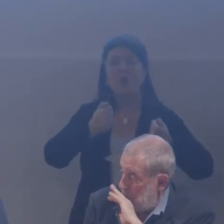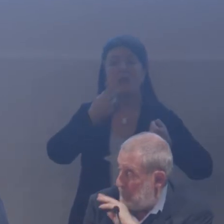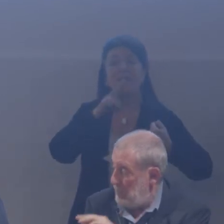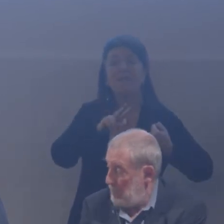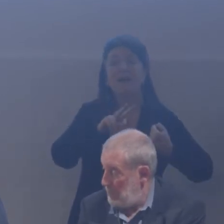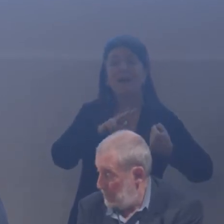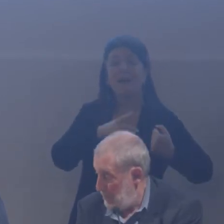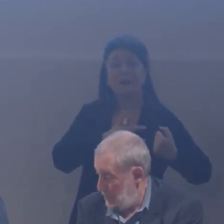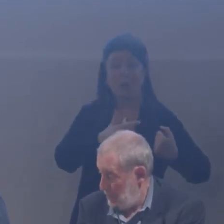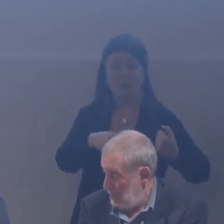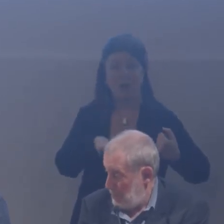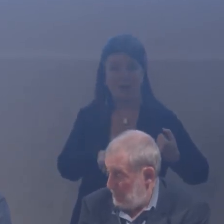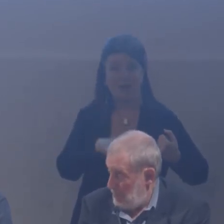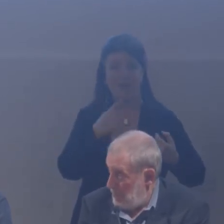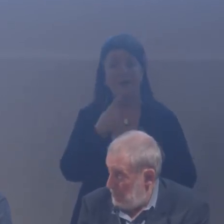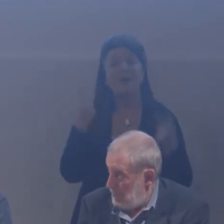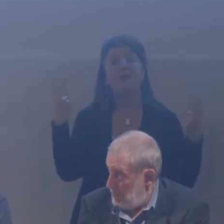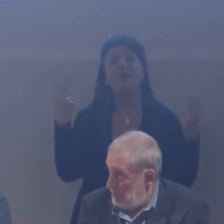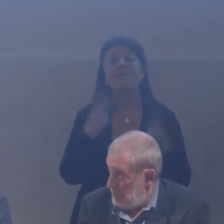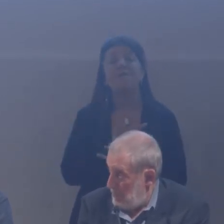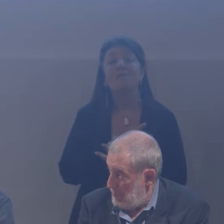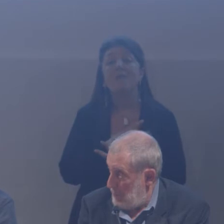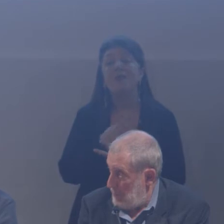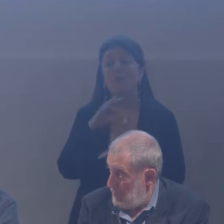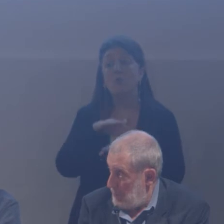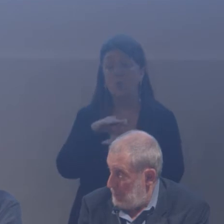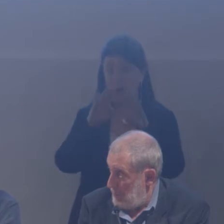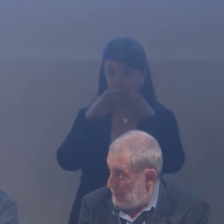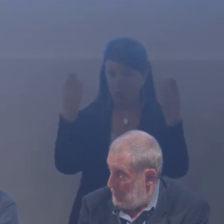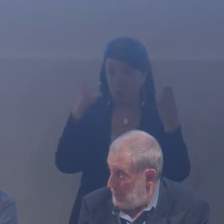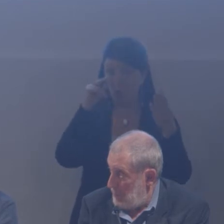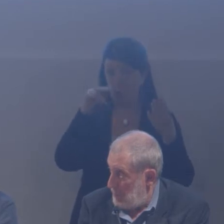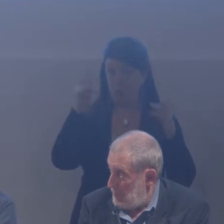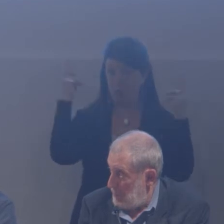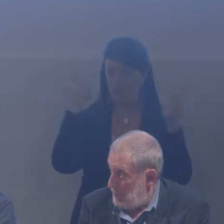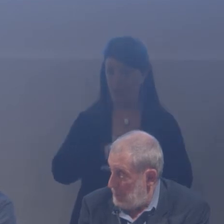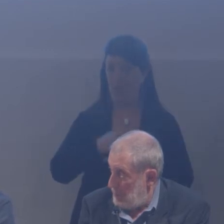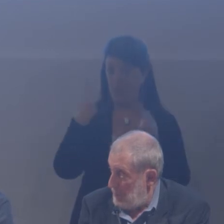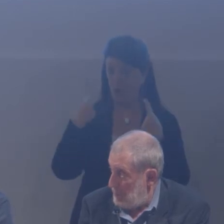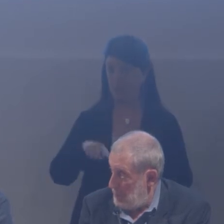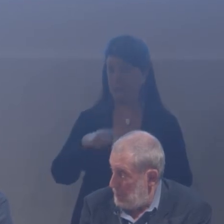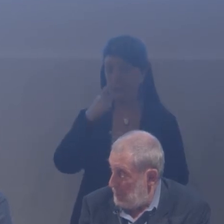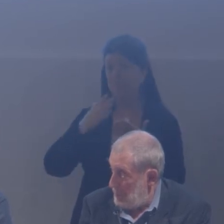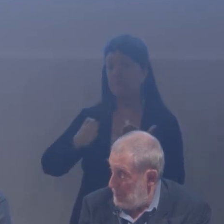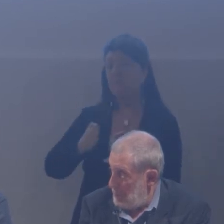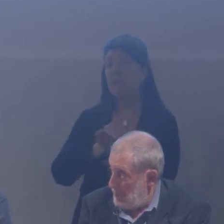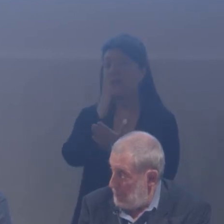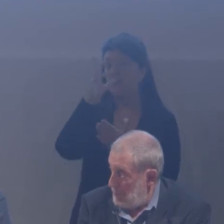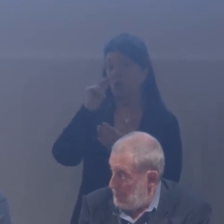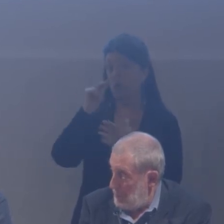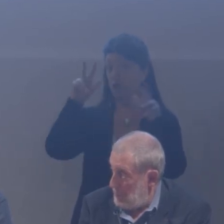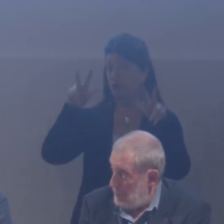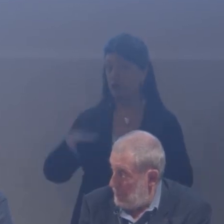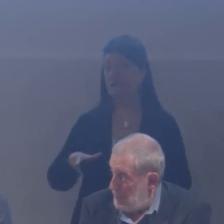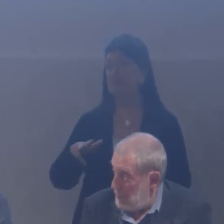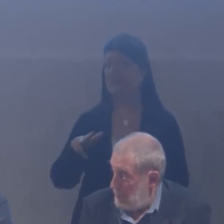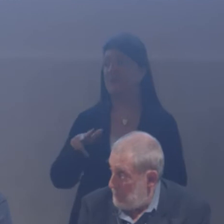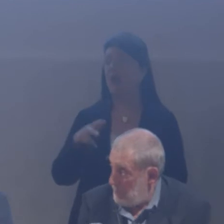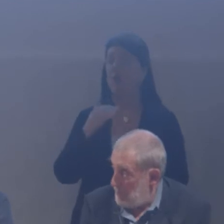penso che una volta che si conoscono queste cose, quindi dobbiamo passare dalla conoscenza, non vorrei